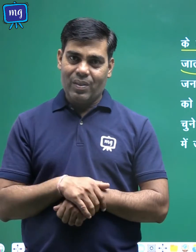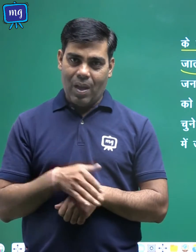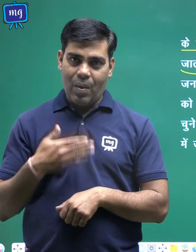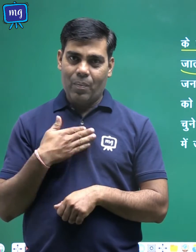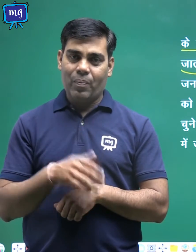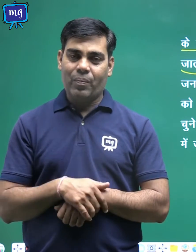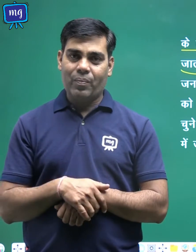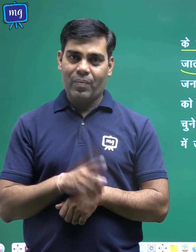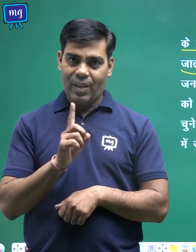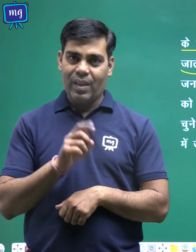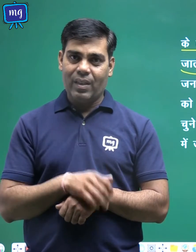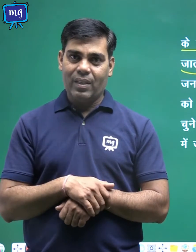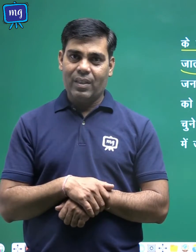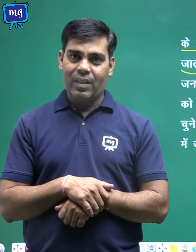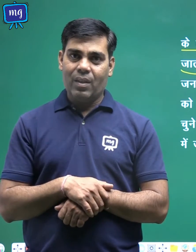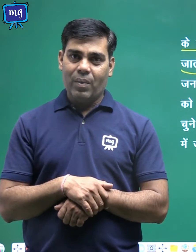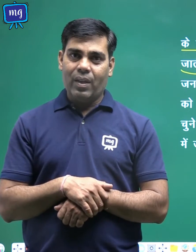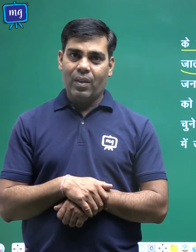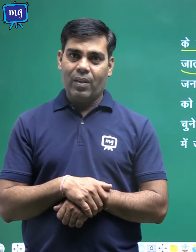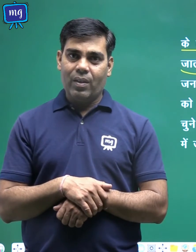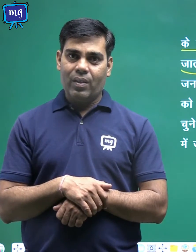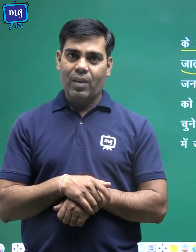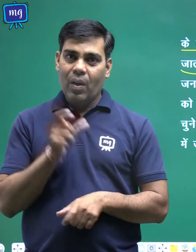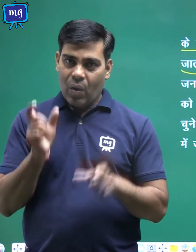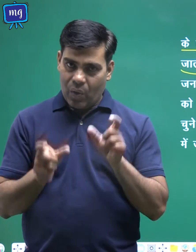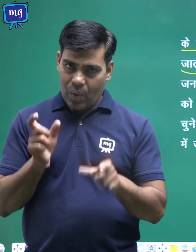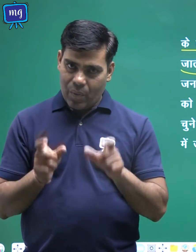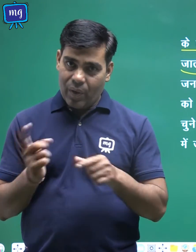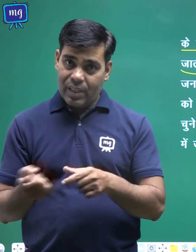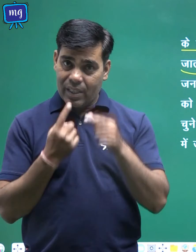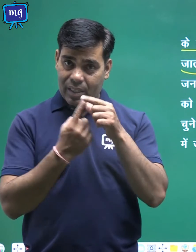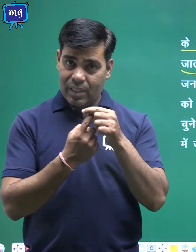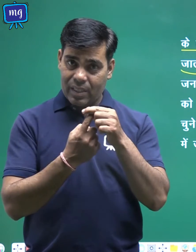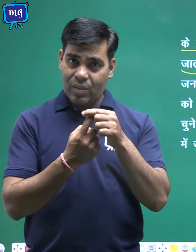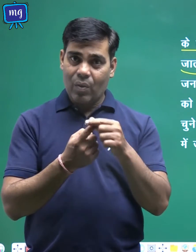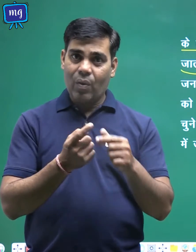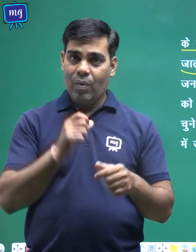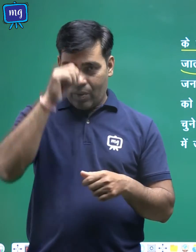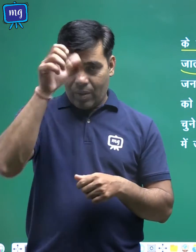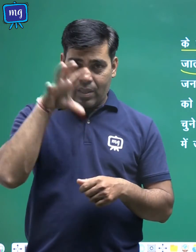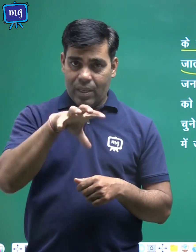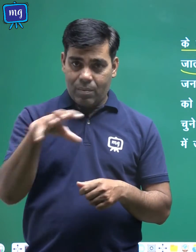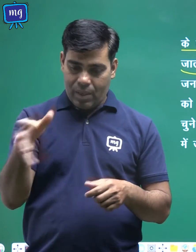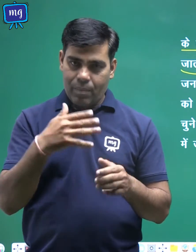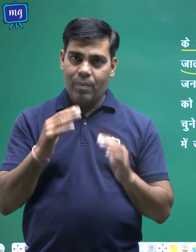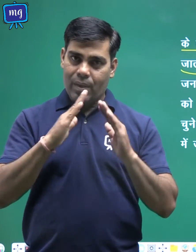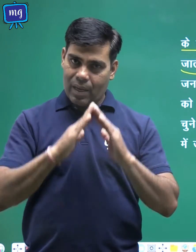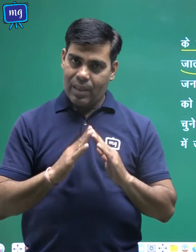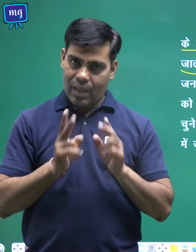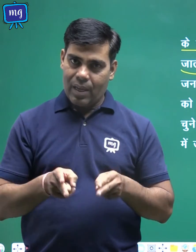हम एक लोकतांत्रिक देश में रहते हैं जहाँ पर